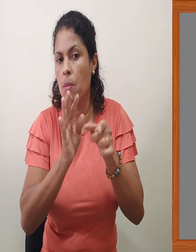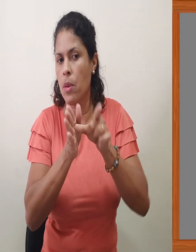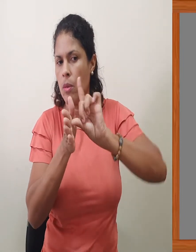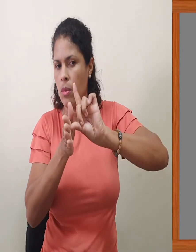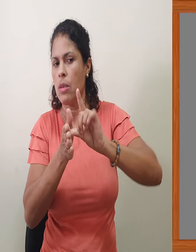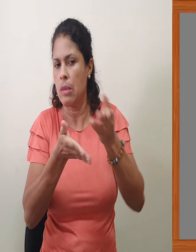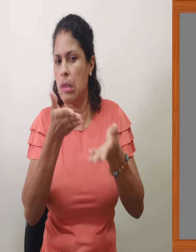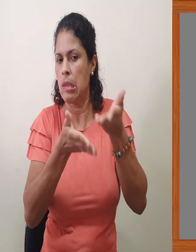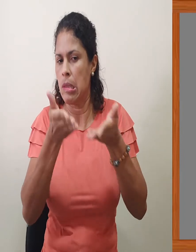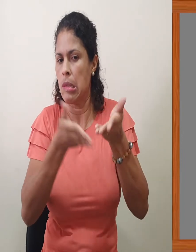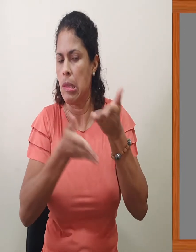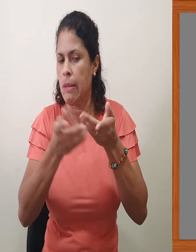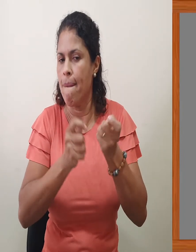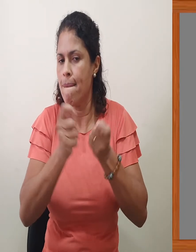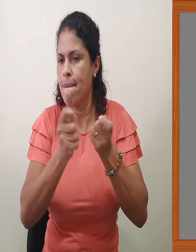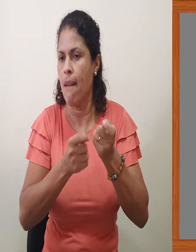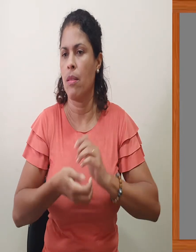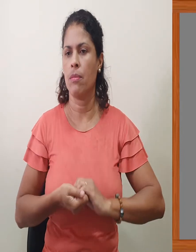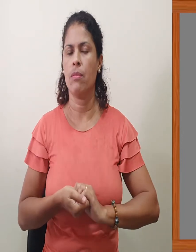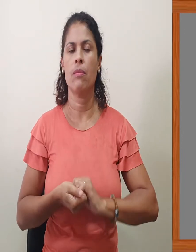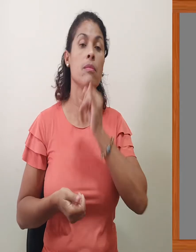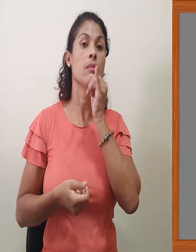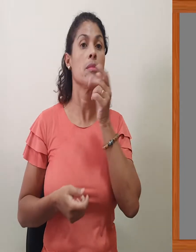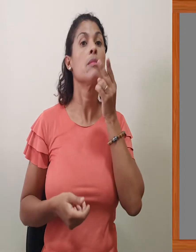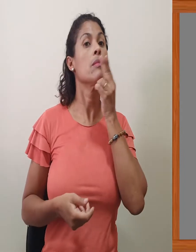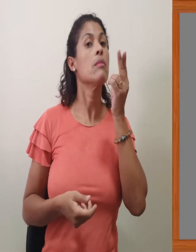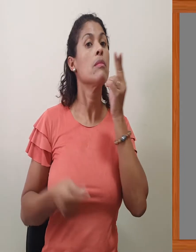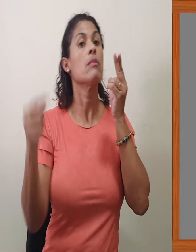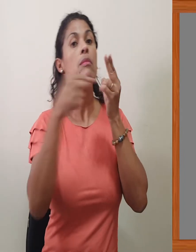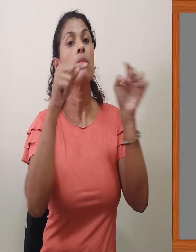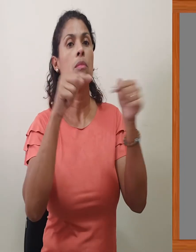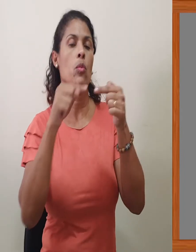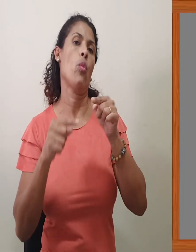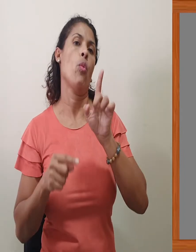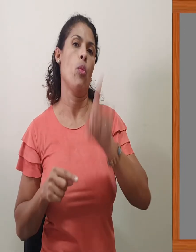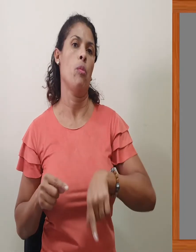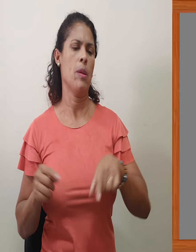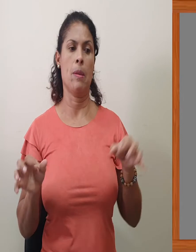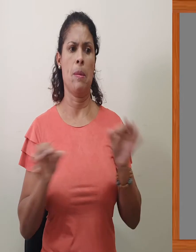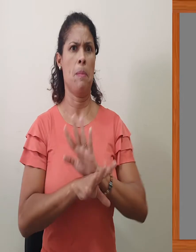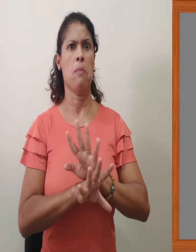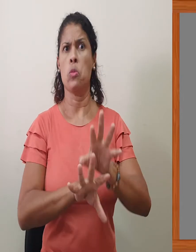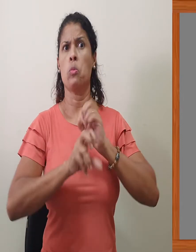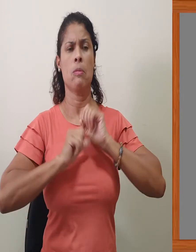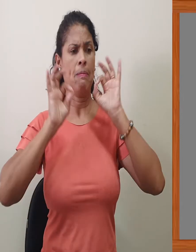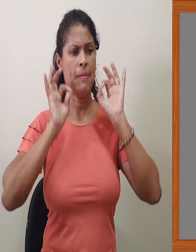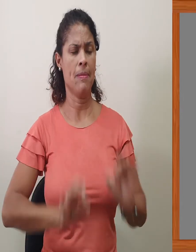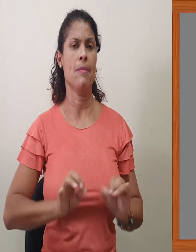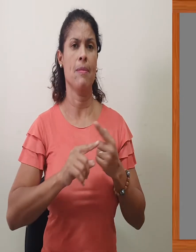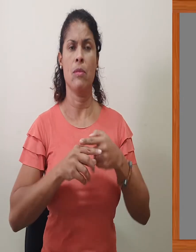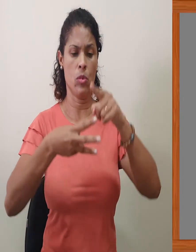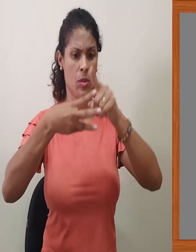neoplásicas. Nesta fase, a oncogênese é irreversível. Não é mais possível parar o processo. O câncer já